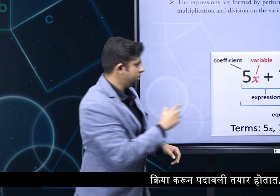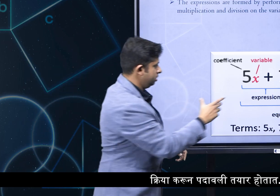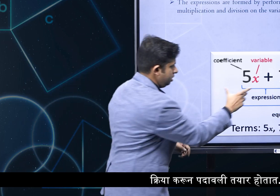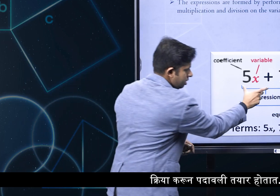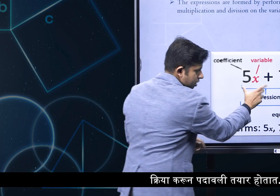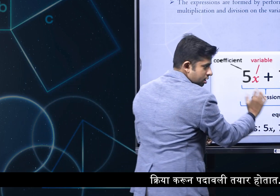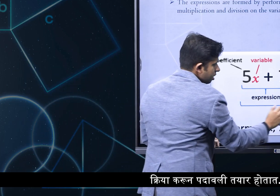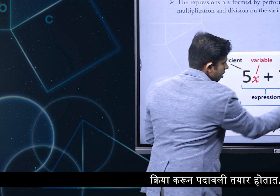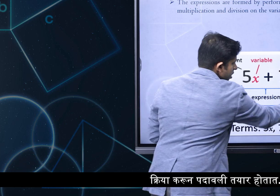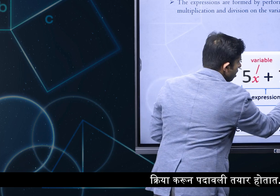होतात.